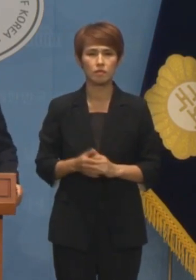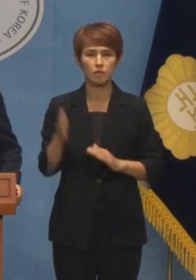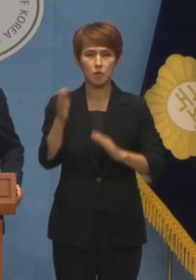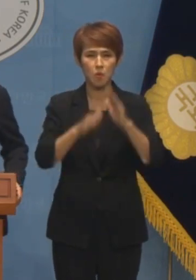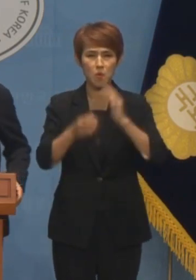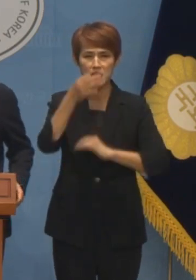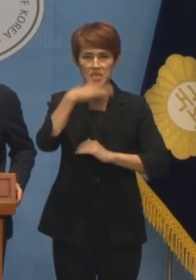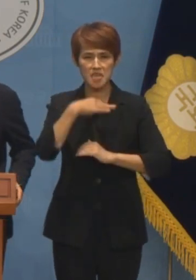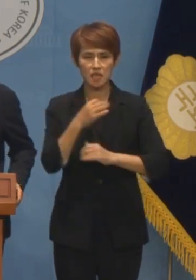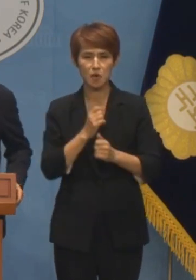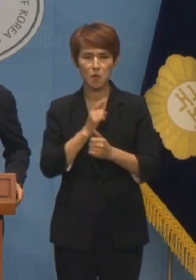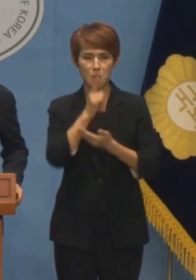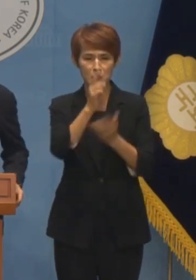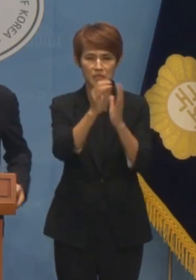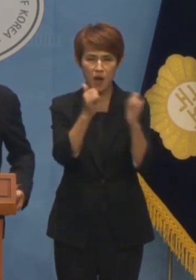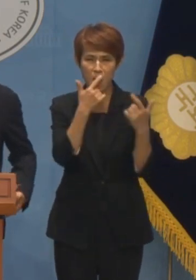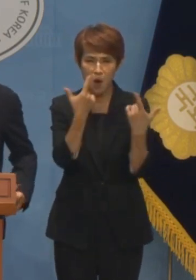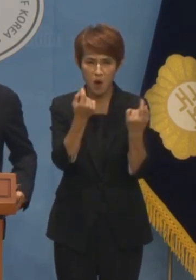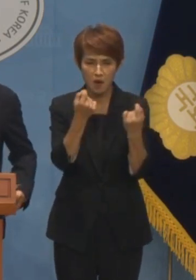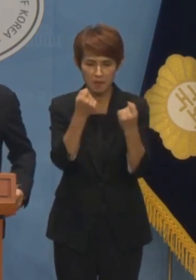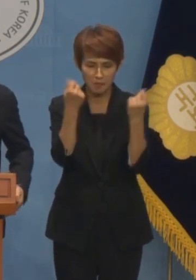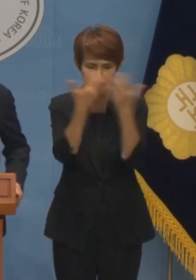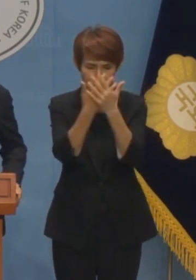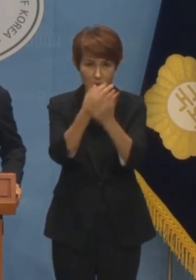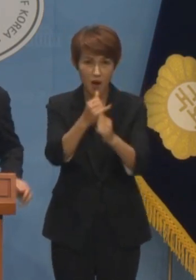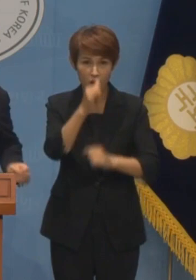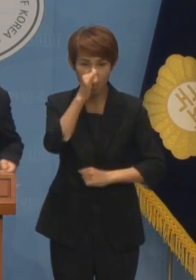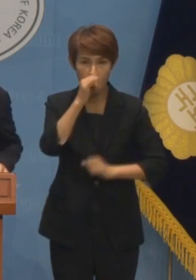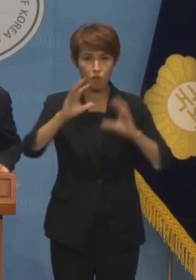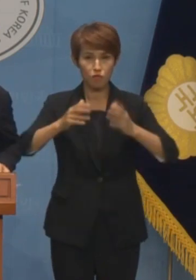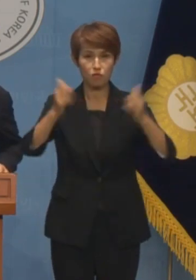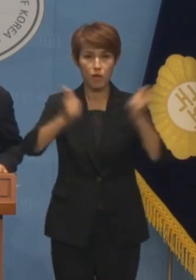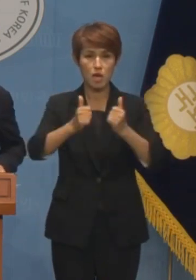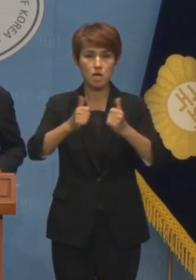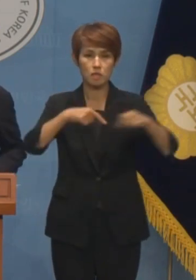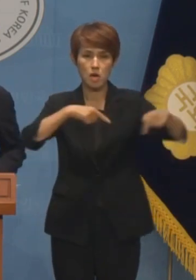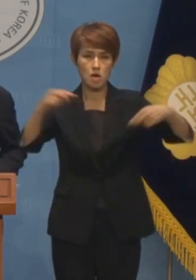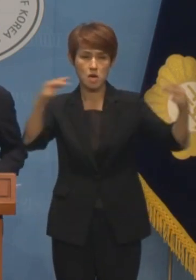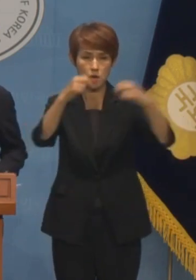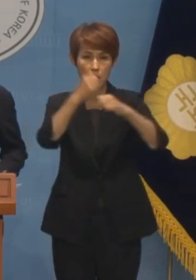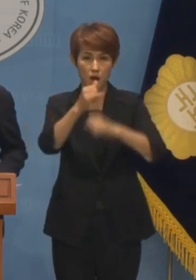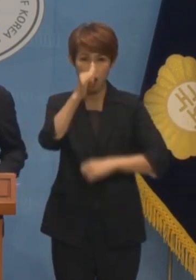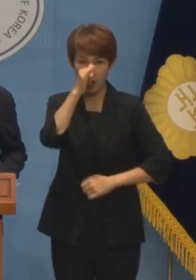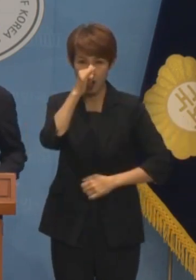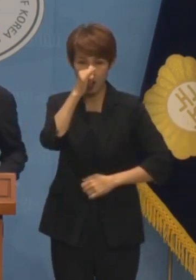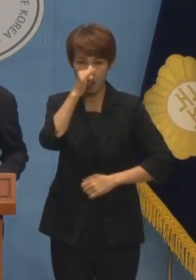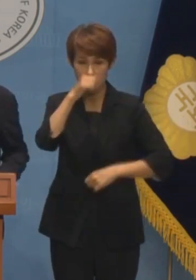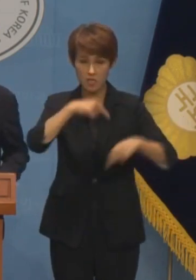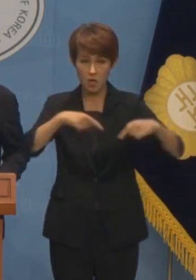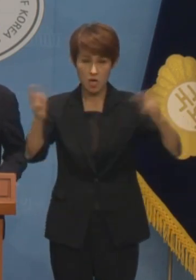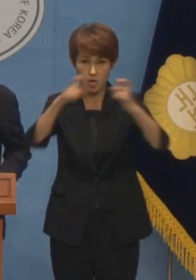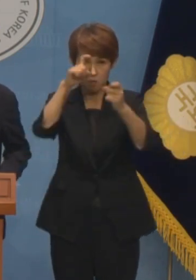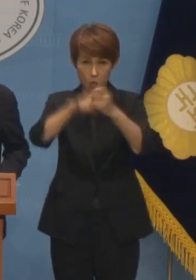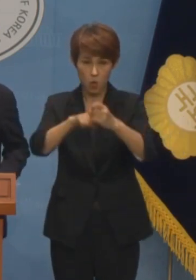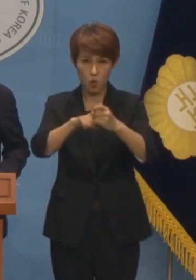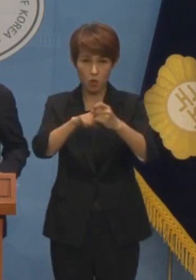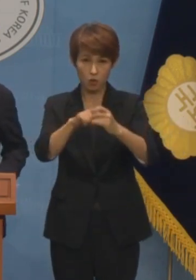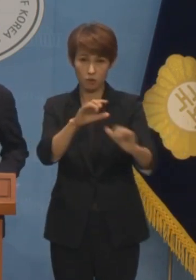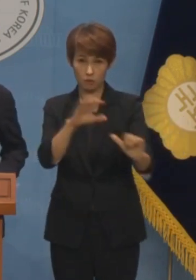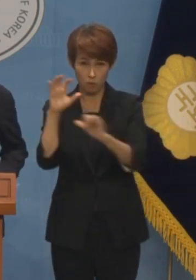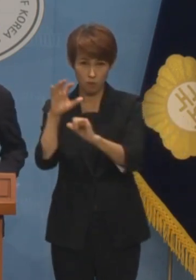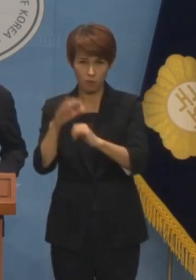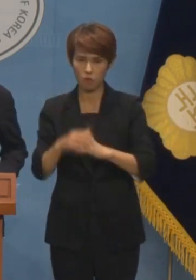공익제보자로 둔갑시키고요. 국회를 정쟁의 장으로 전락시킨 행태 참으로 개탄스럽습니다.